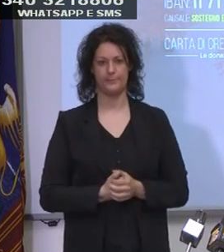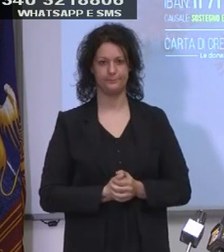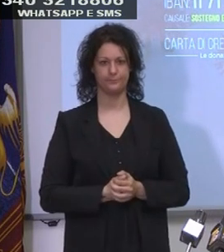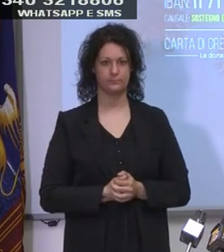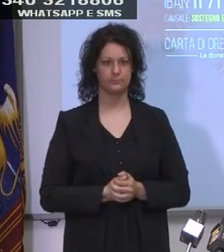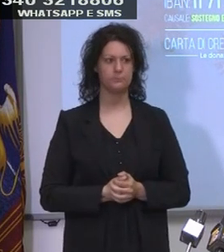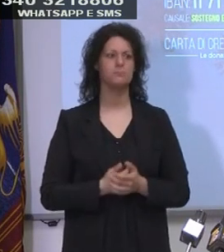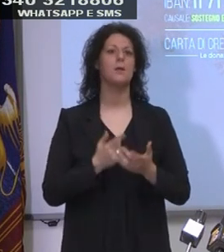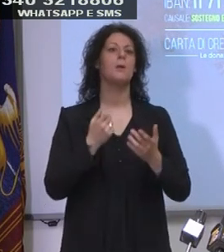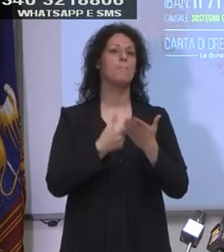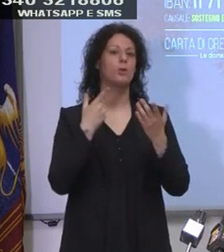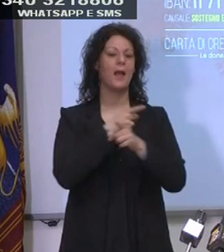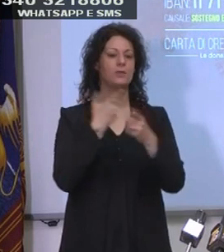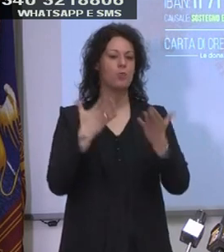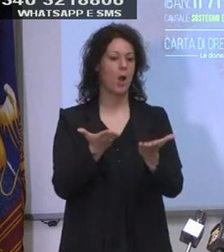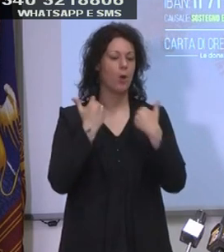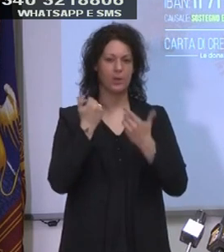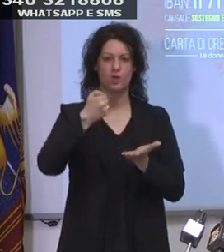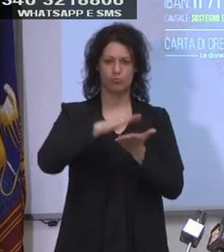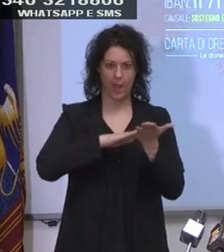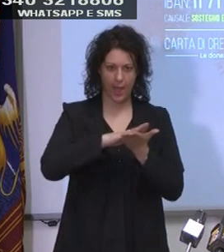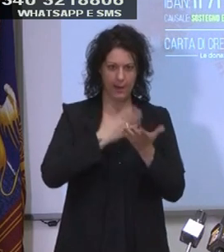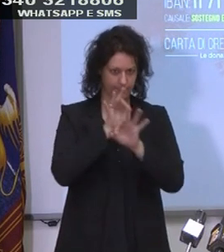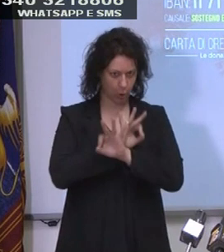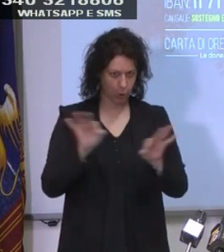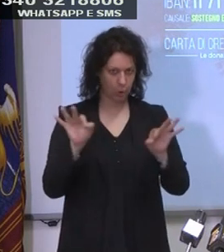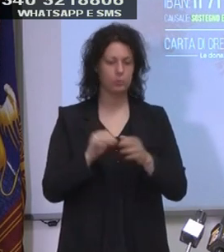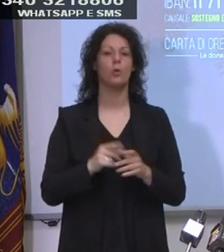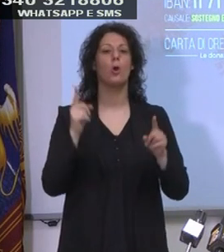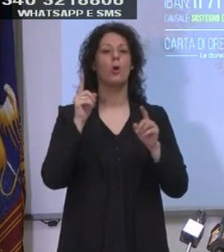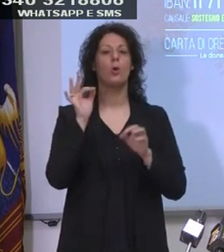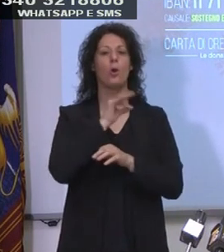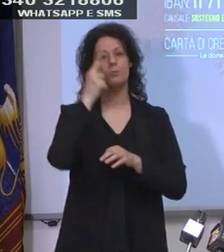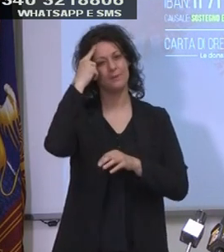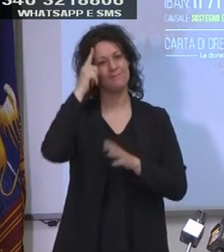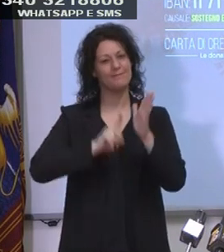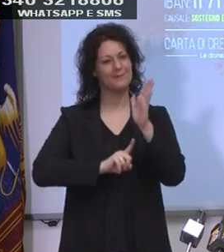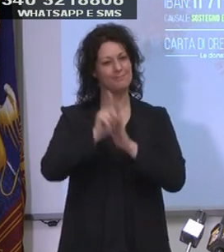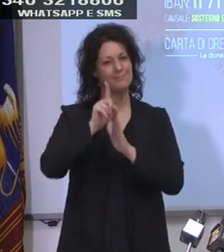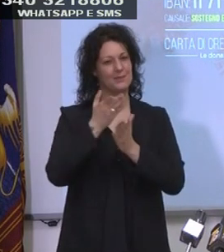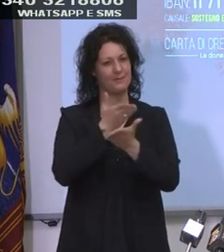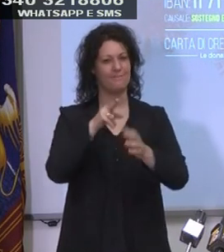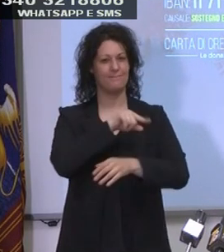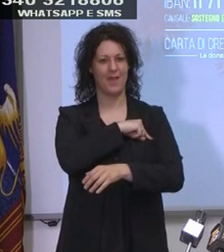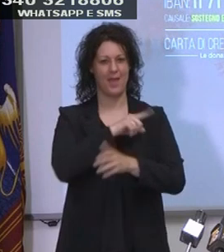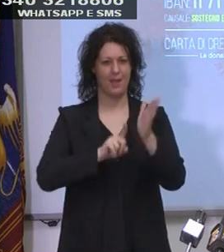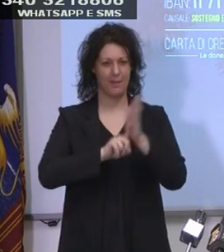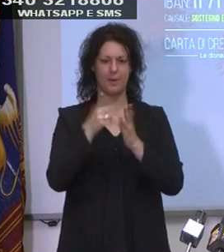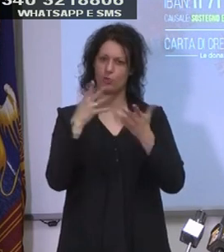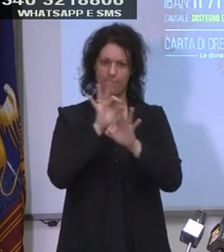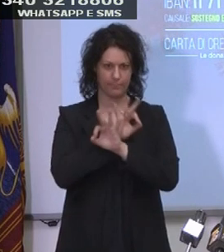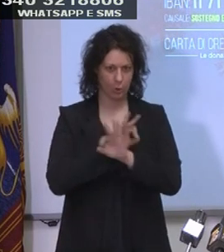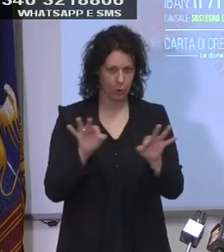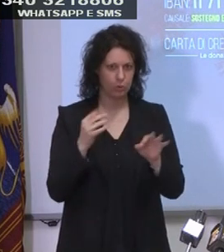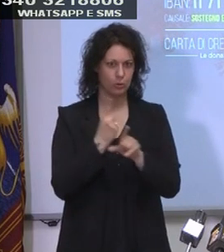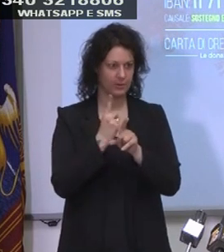comunque già i gel igienizzanti a disposizione, che ci siano già i misuratori di temperatura, perché se verrà predisposta la misurazione della temperatura ci